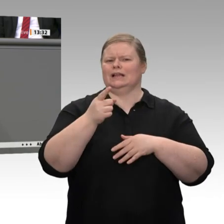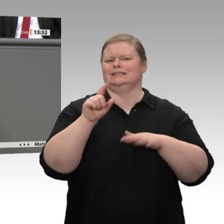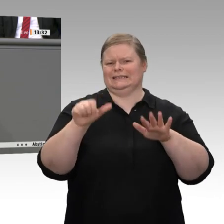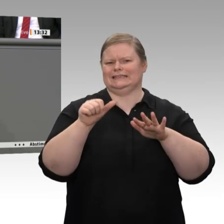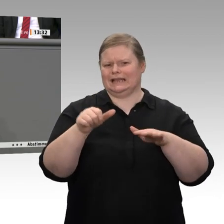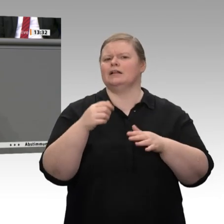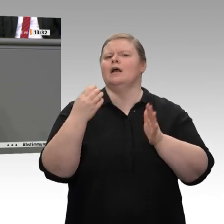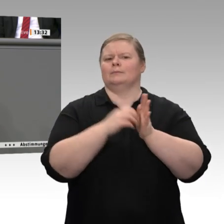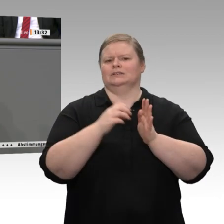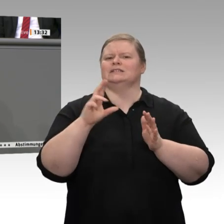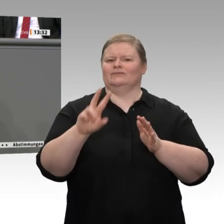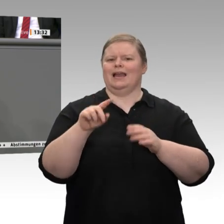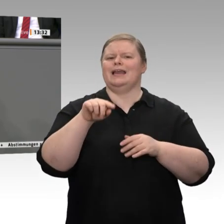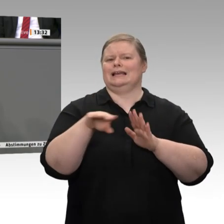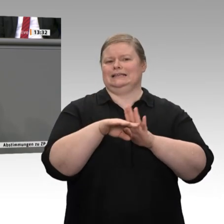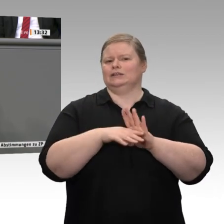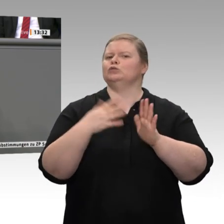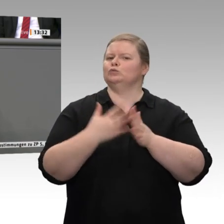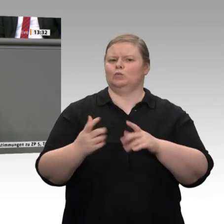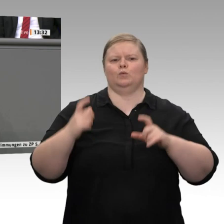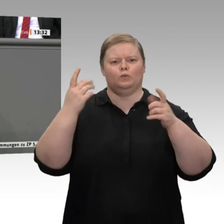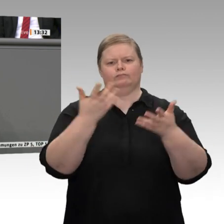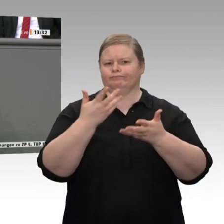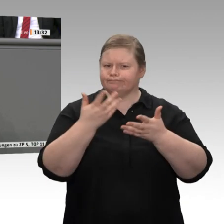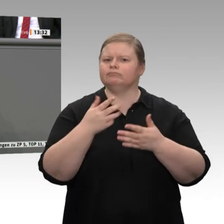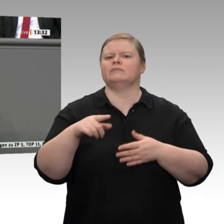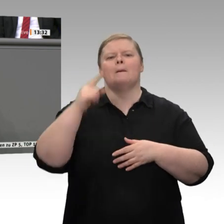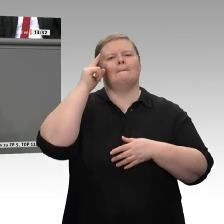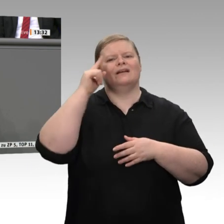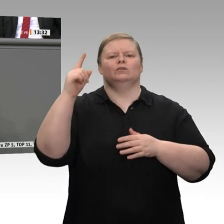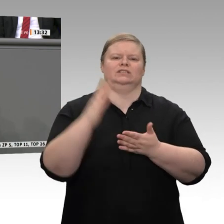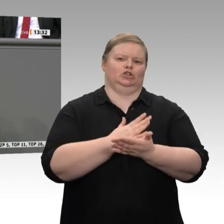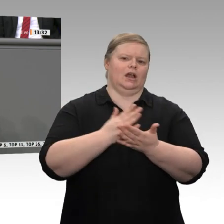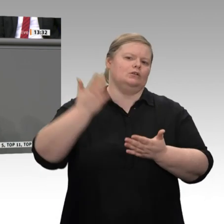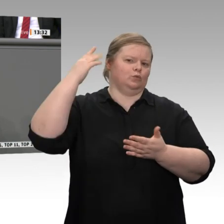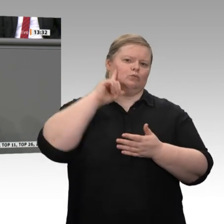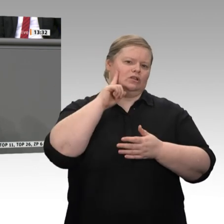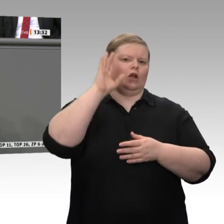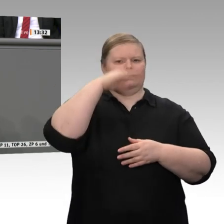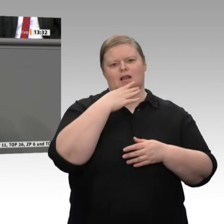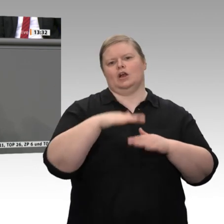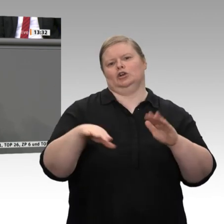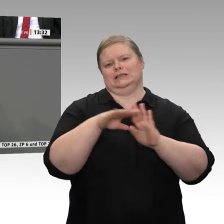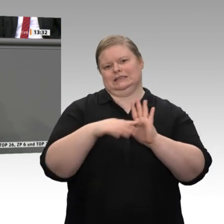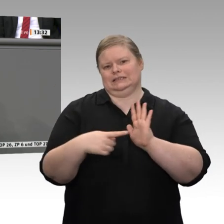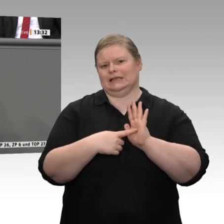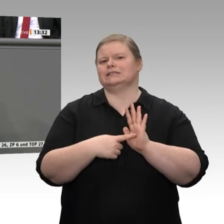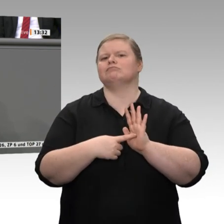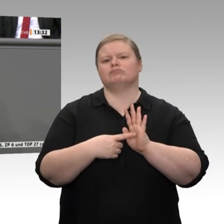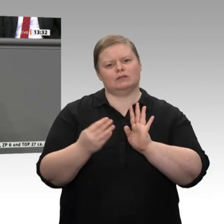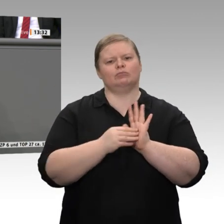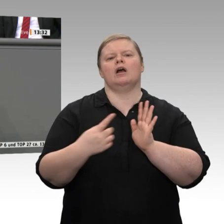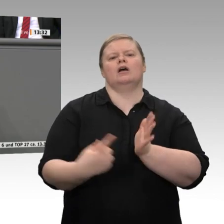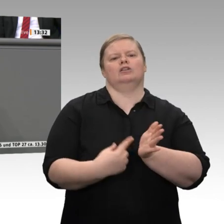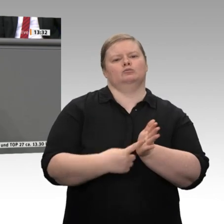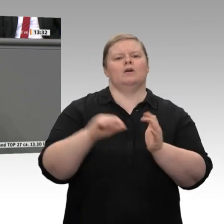auf Wiedergutmachungseinbürgerung für die Opfer des Nationalsozialismus zu verankern. Und dabei liegt dieser Norm 116